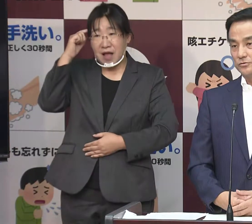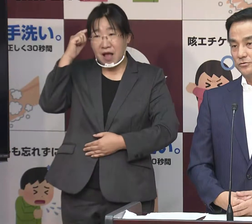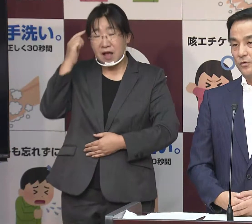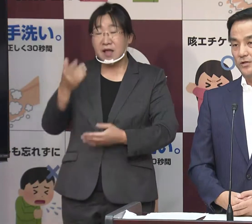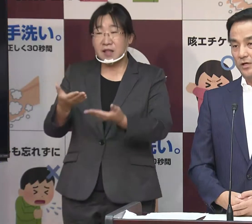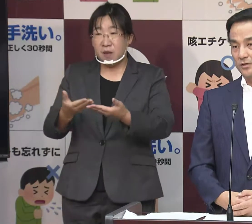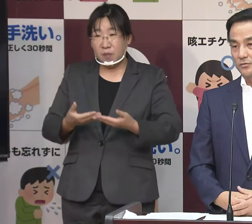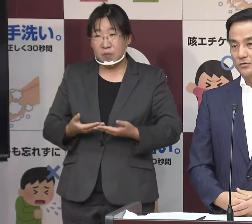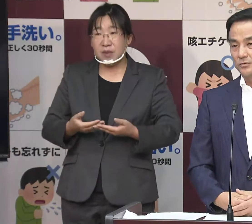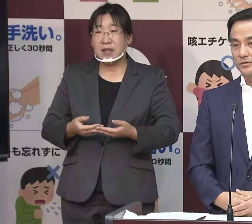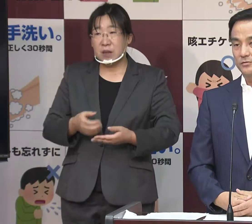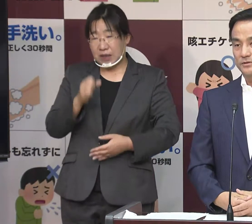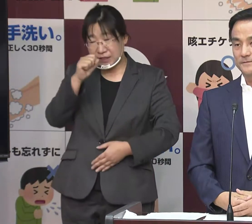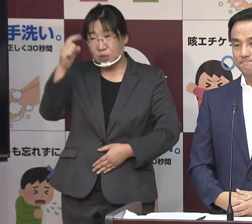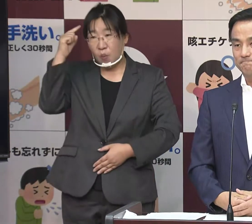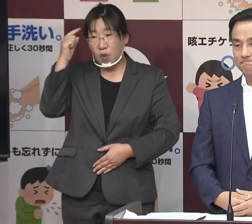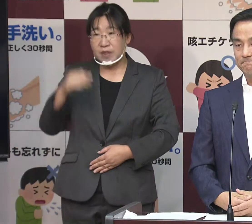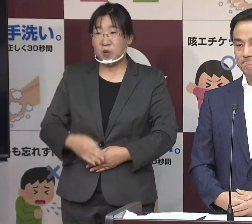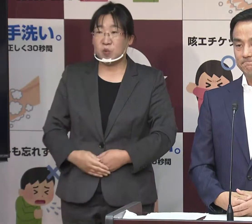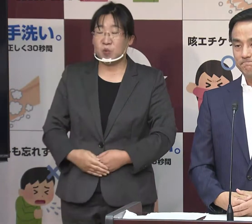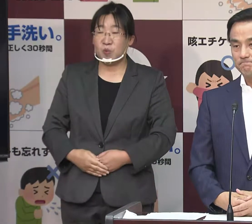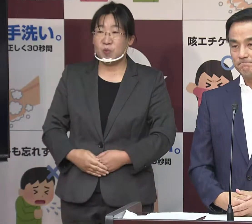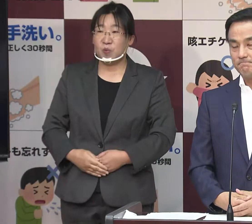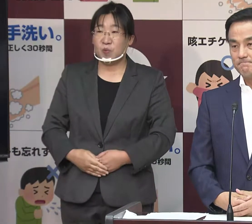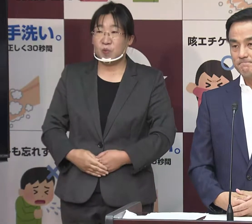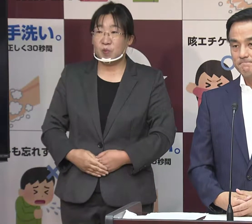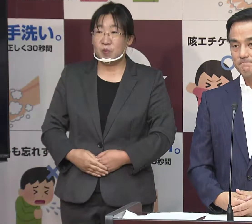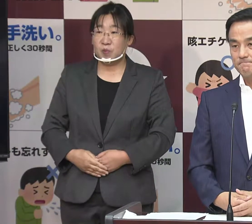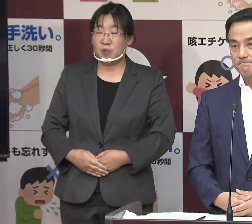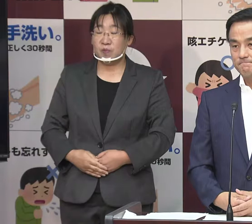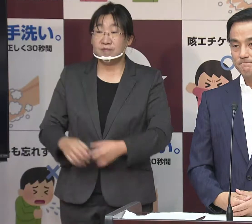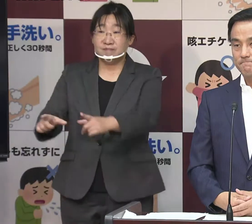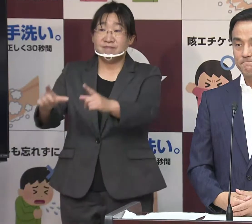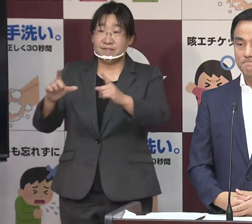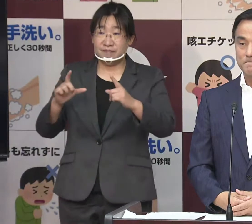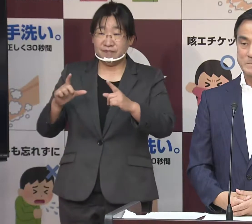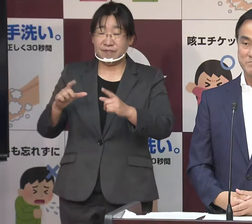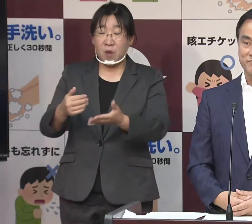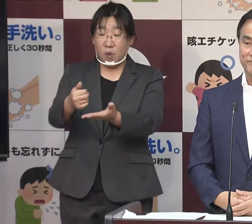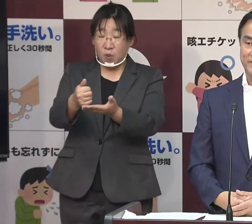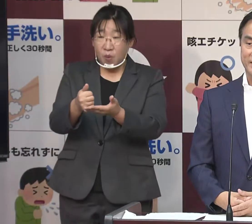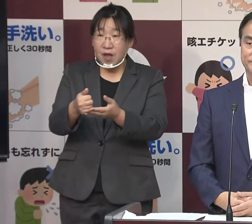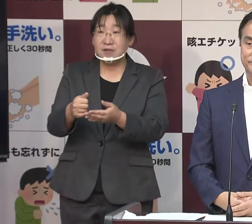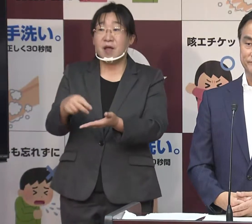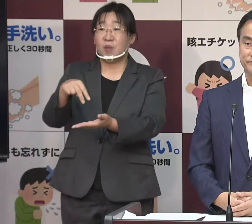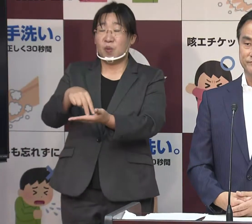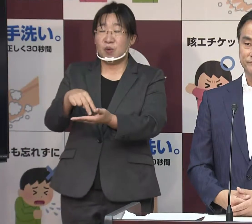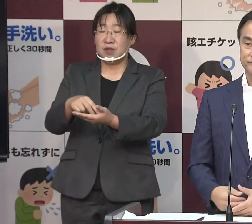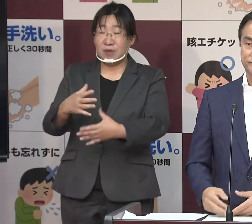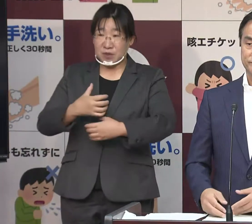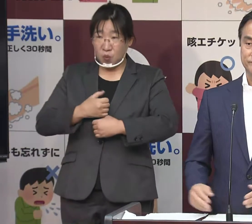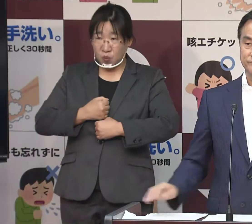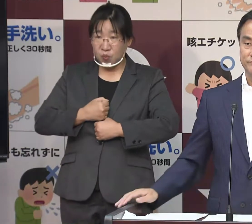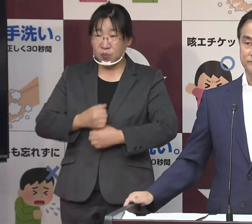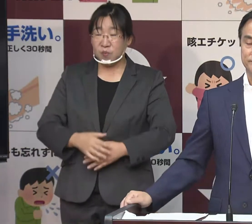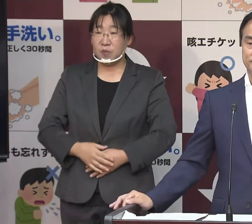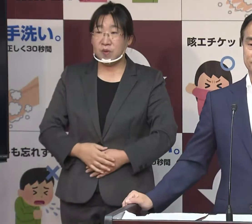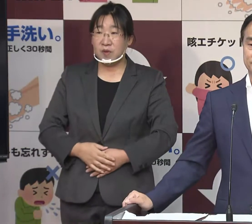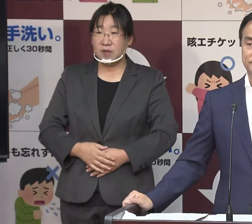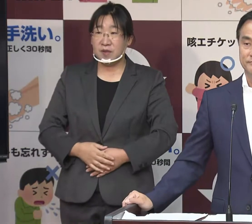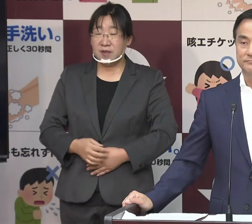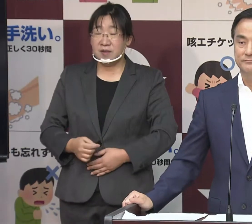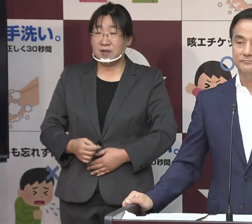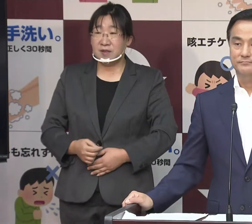く方がいいのかなと思っております。 客としてはその慎重にということで、行っ